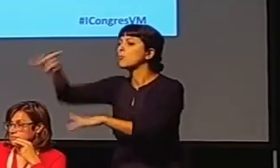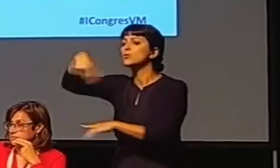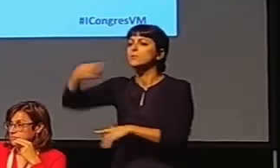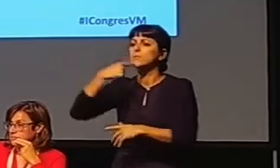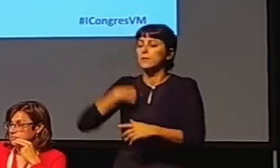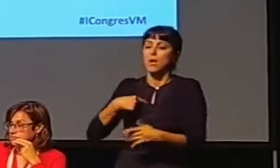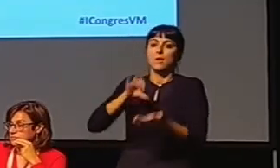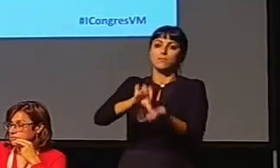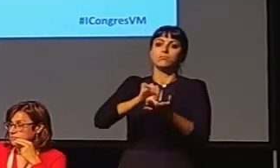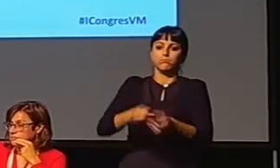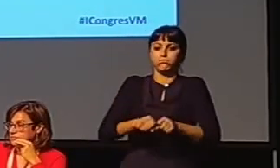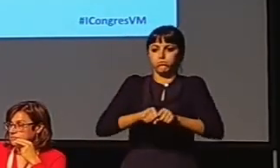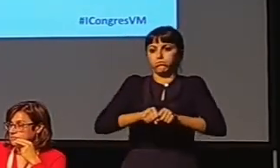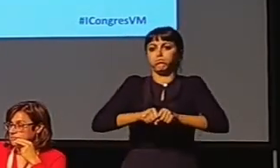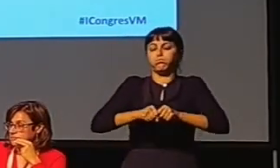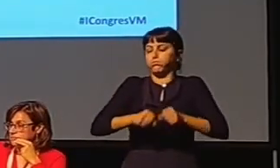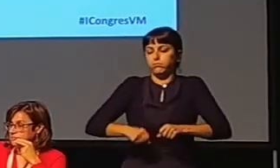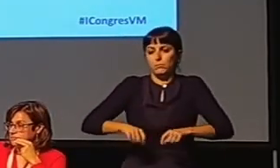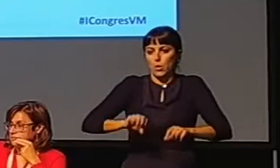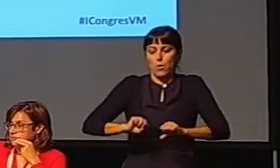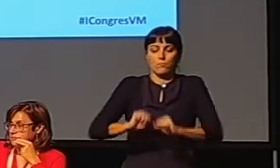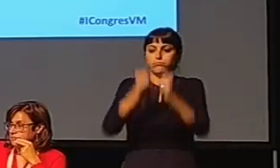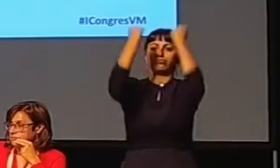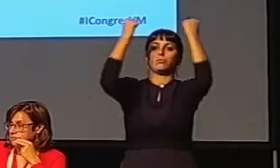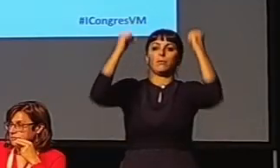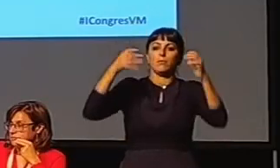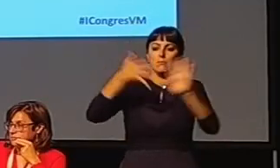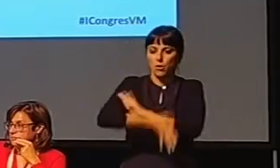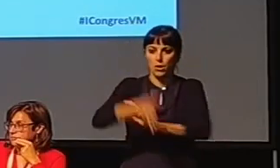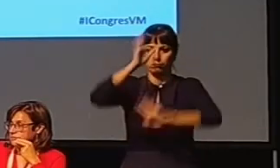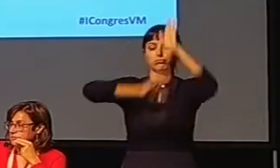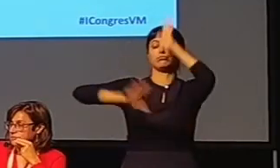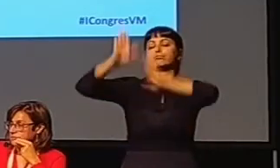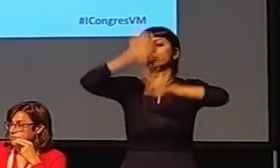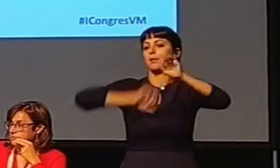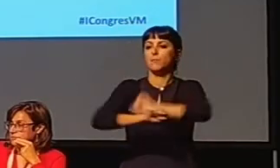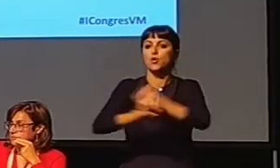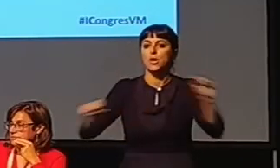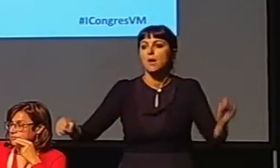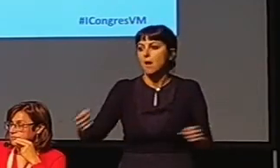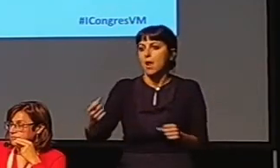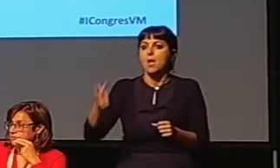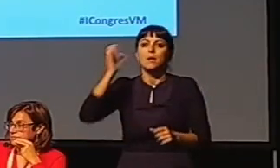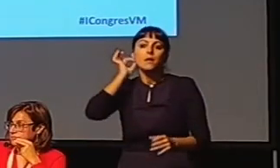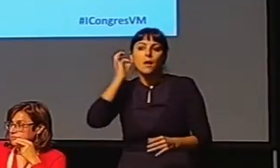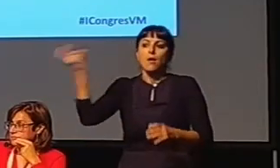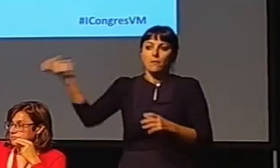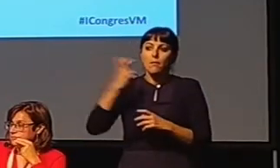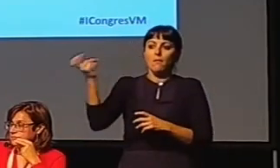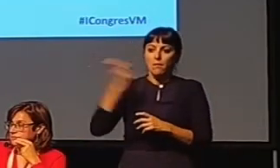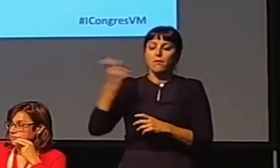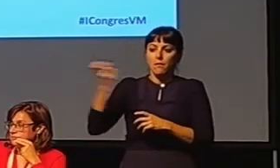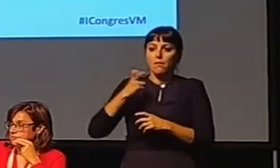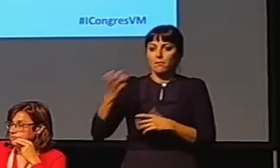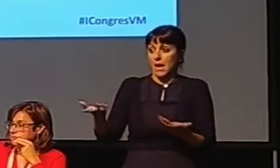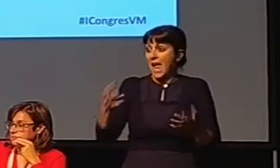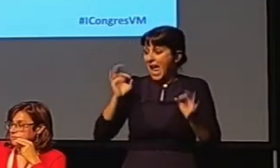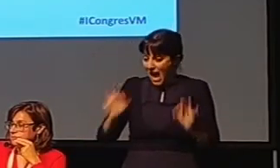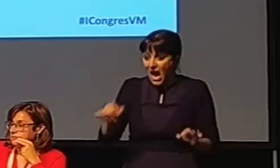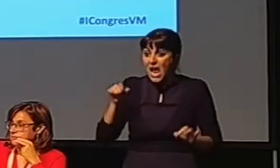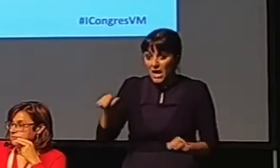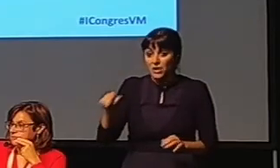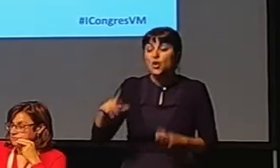un munt de noies que ens estan arribant als serveis i estem com, vamos a llamar al padre o no, no? Bueno, pues això és violència